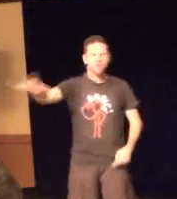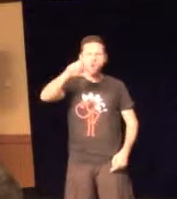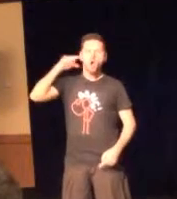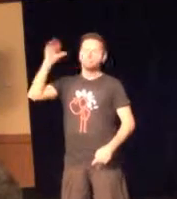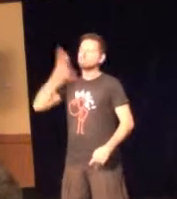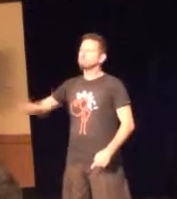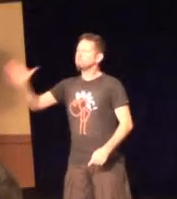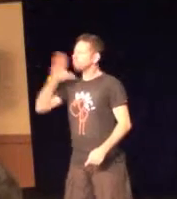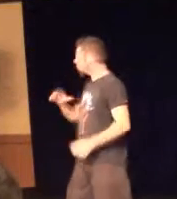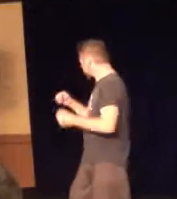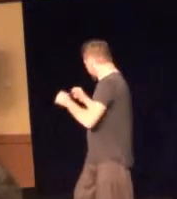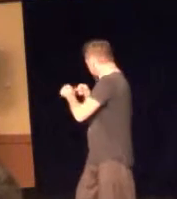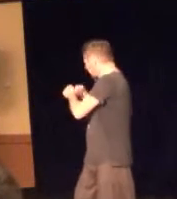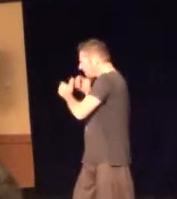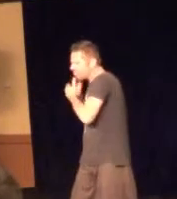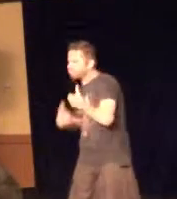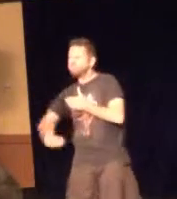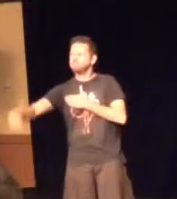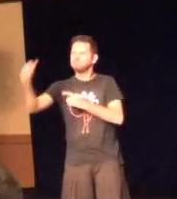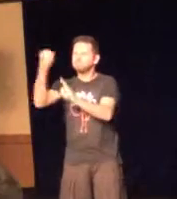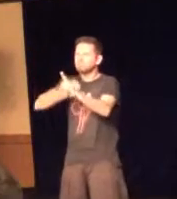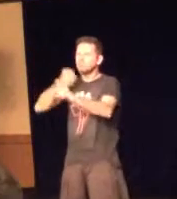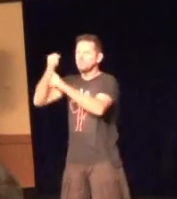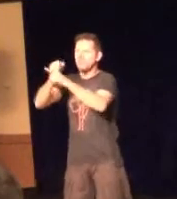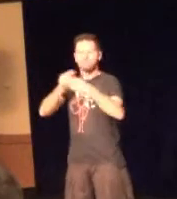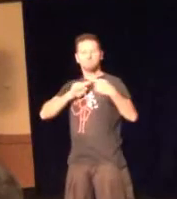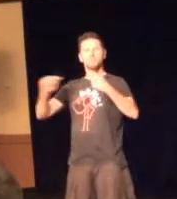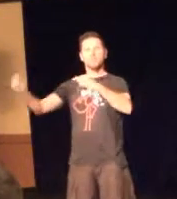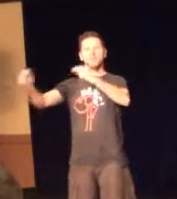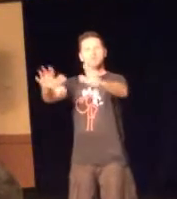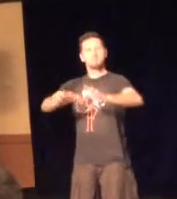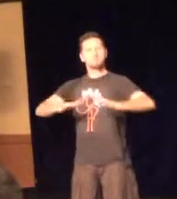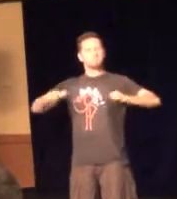qu'ils ont combattu. En débat, on parlemente.